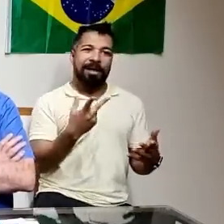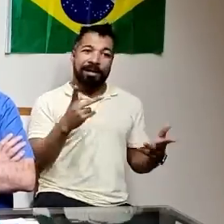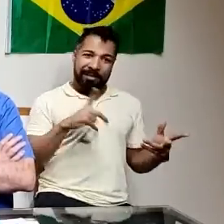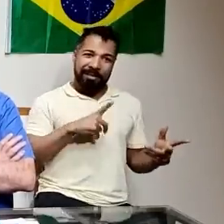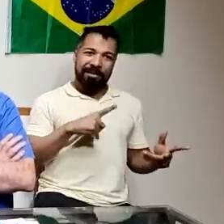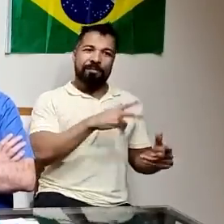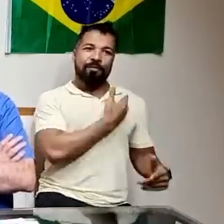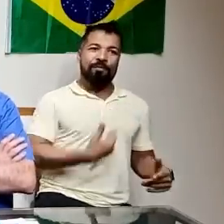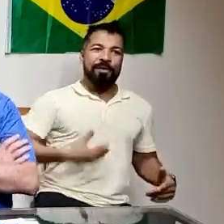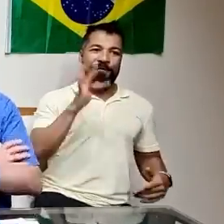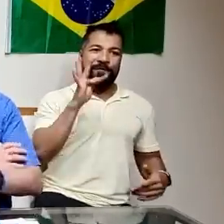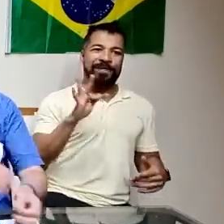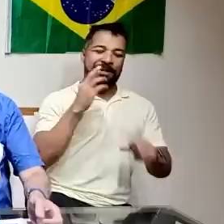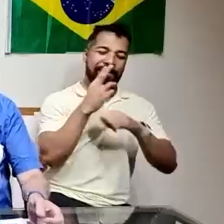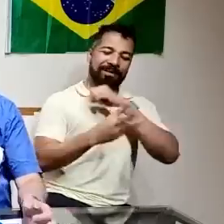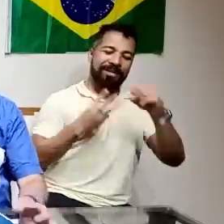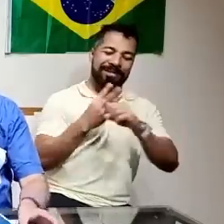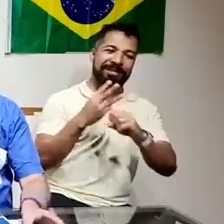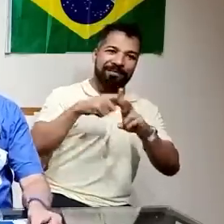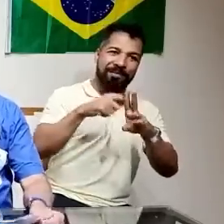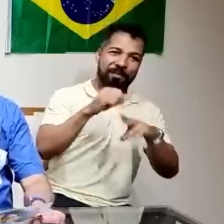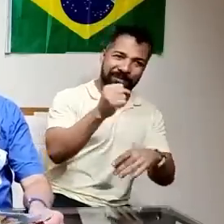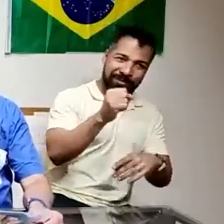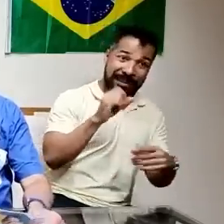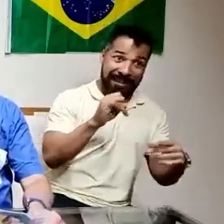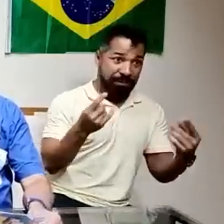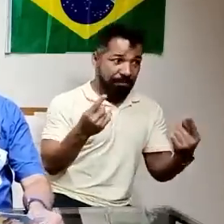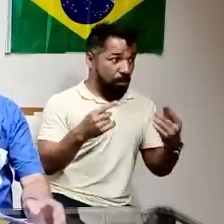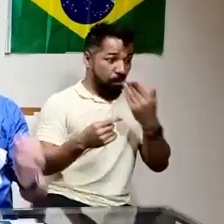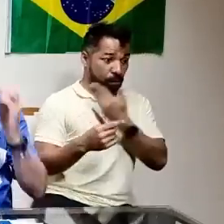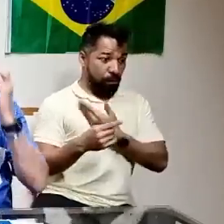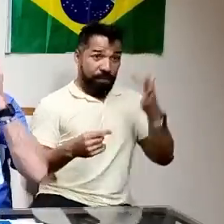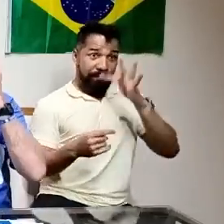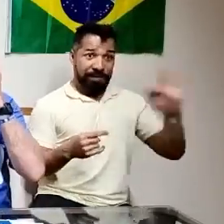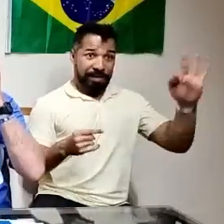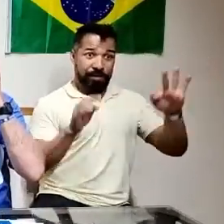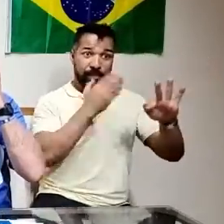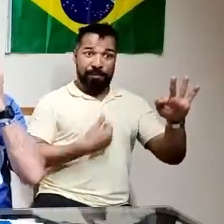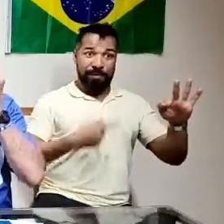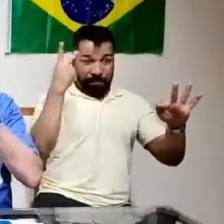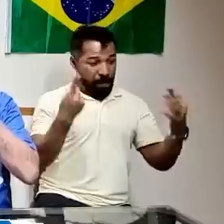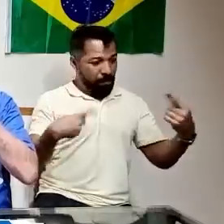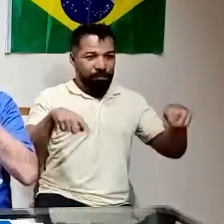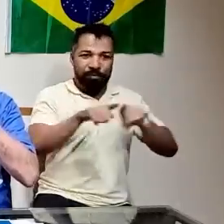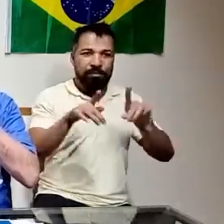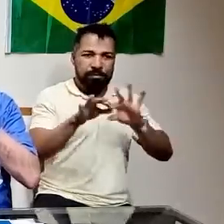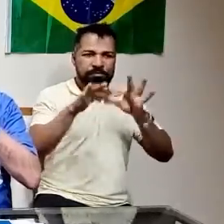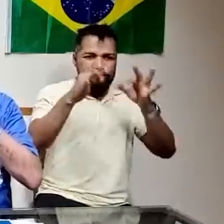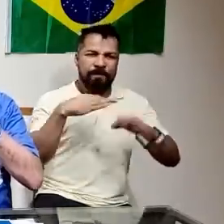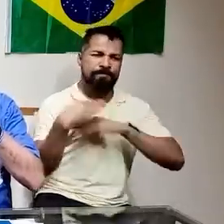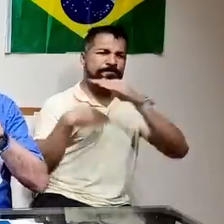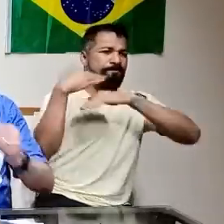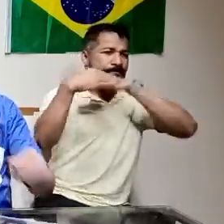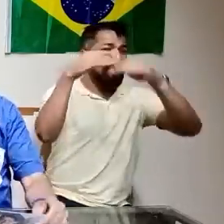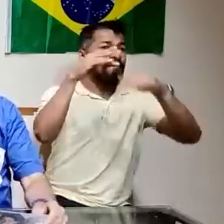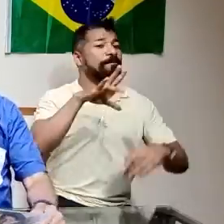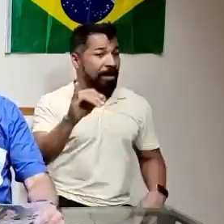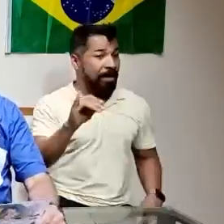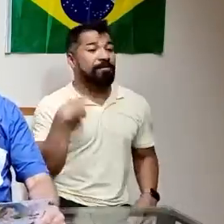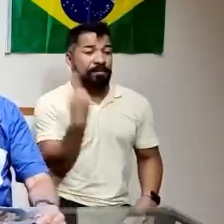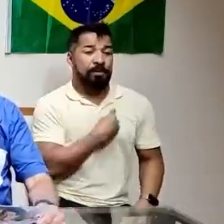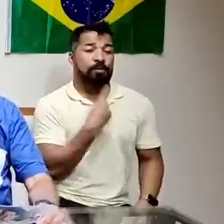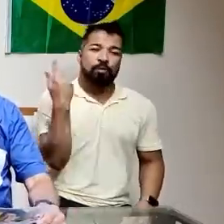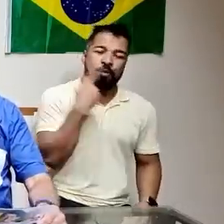governo federal nesse período. E se houver agora um alinhamento do governo federal com o governo de São Paulo, eu tenho certeza que a gente vai prosperar muito. A gente